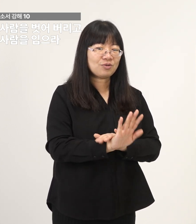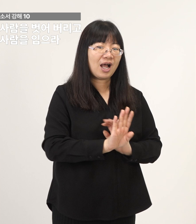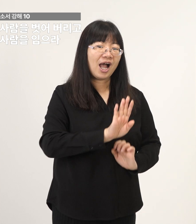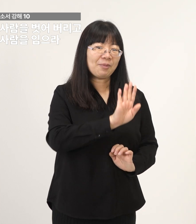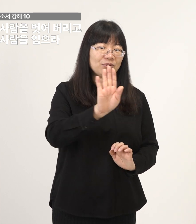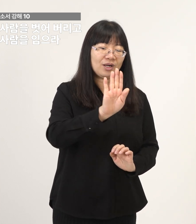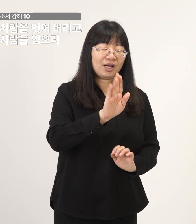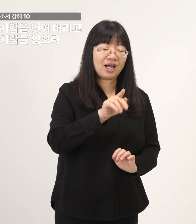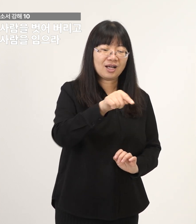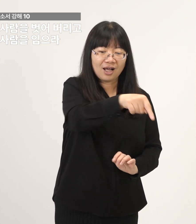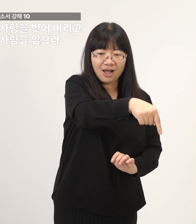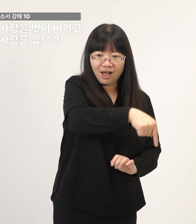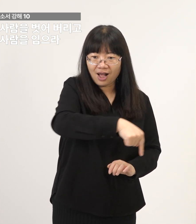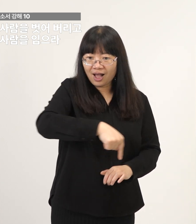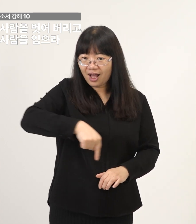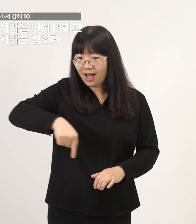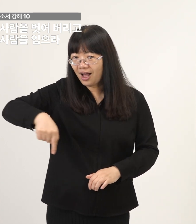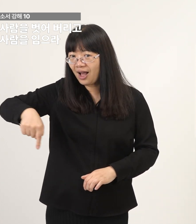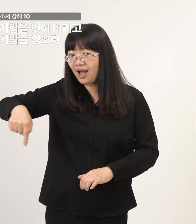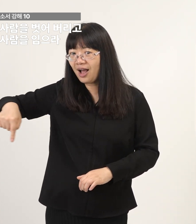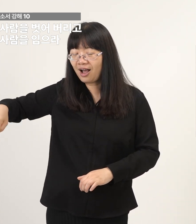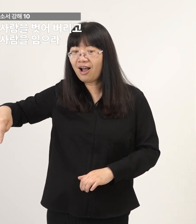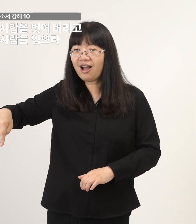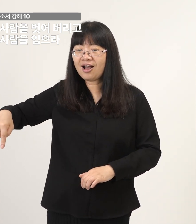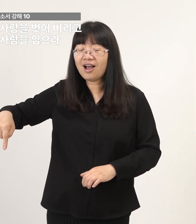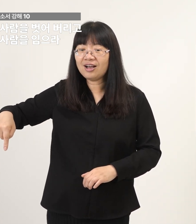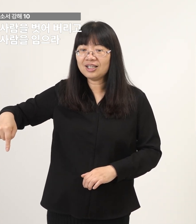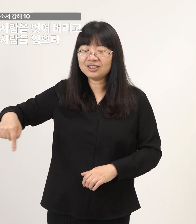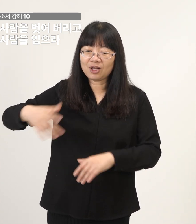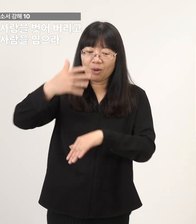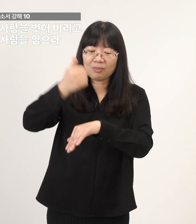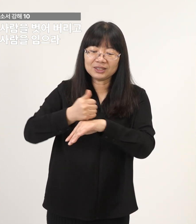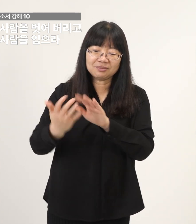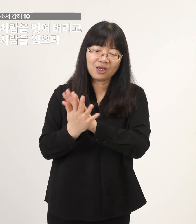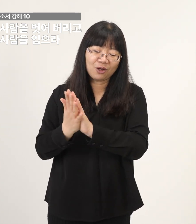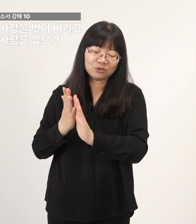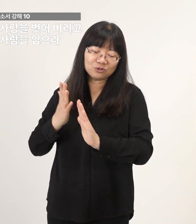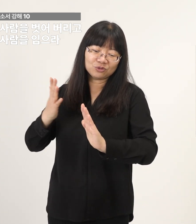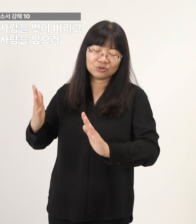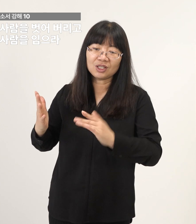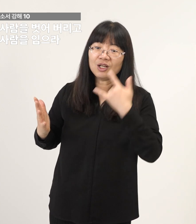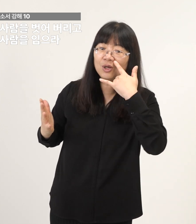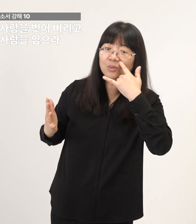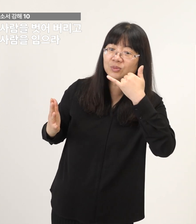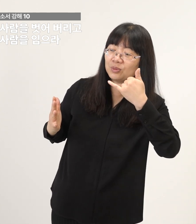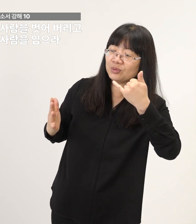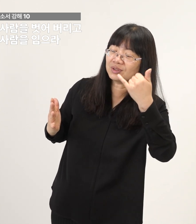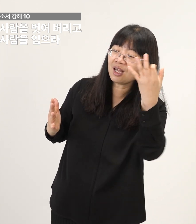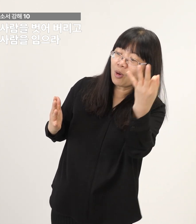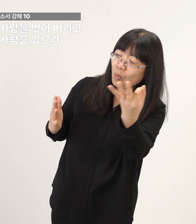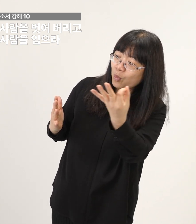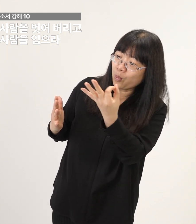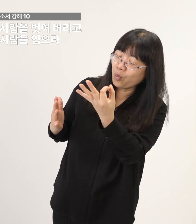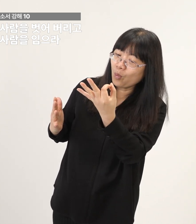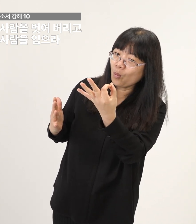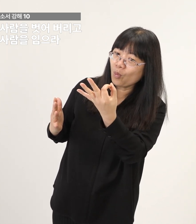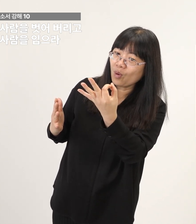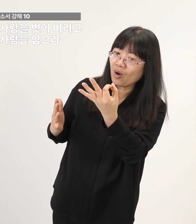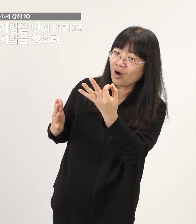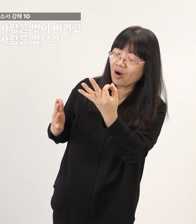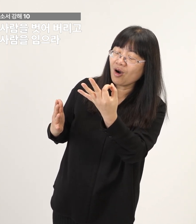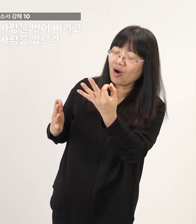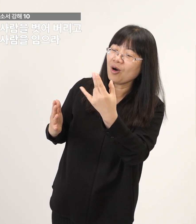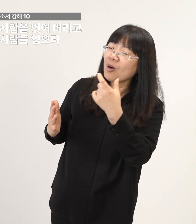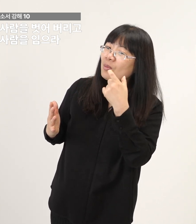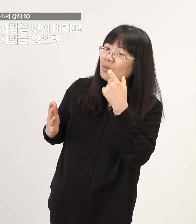훔이 마지막 열이 부모들이 보는 데서 안 보일 때까지는 조교들이